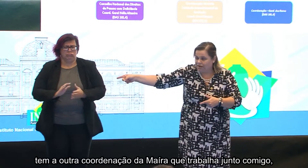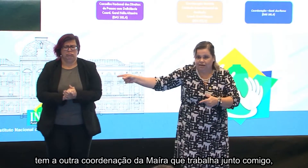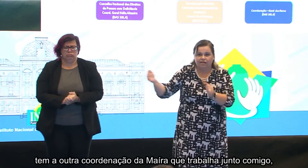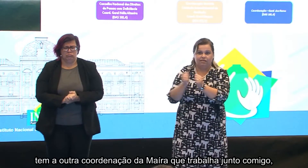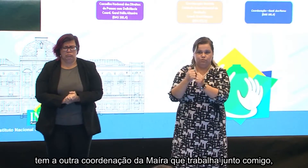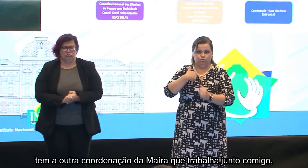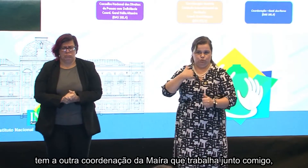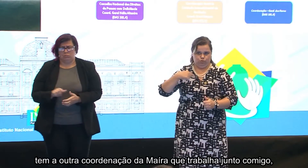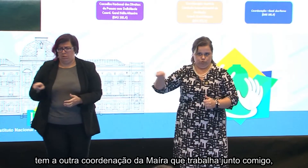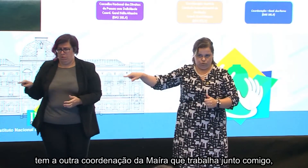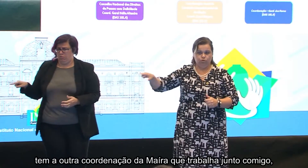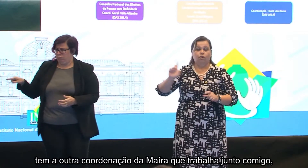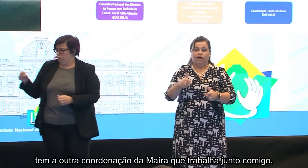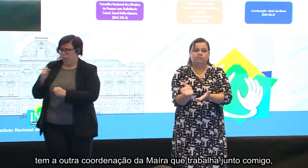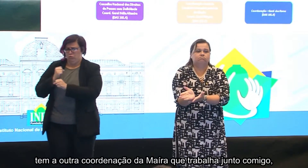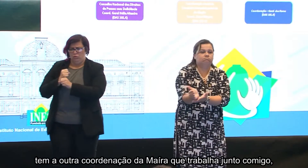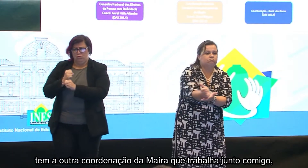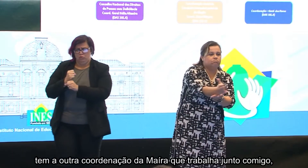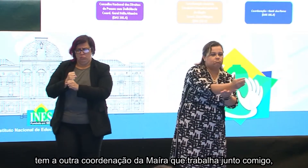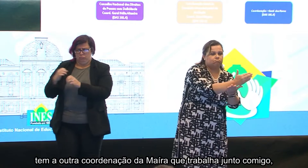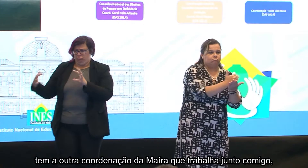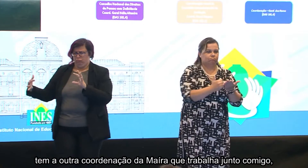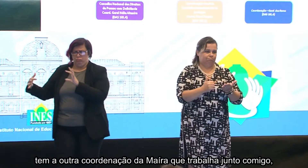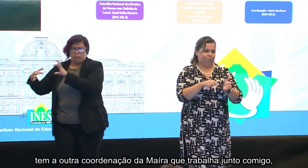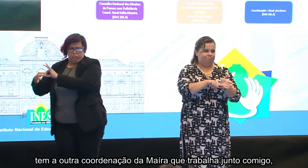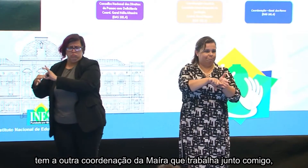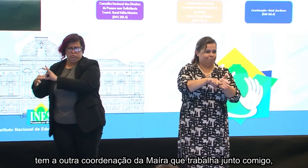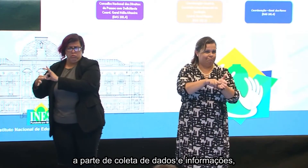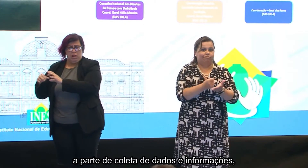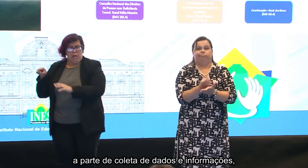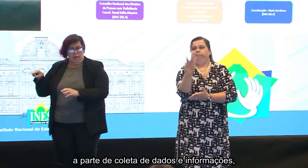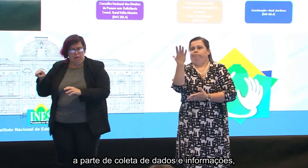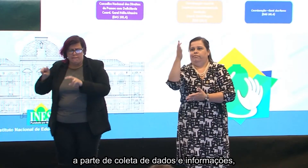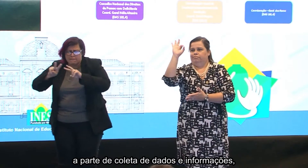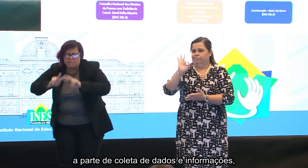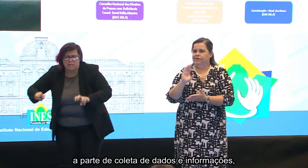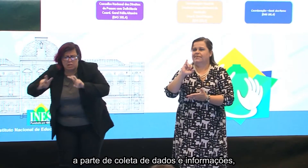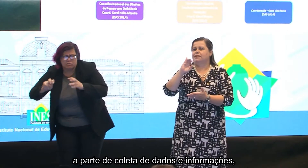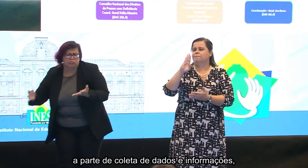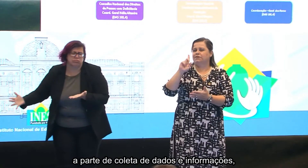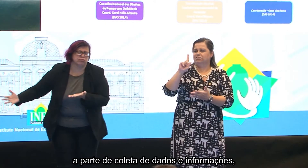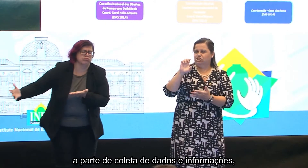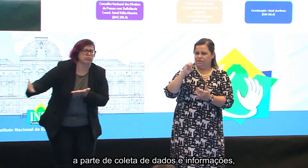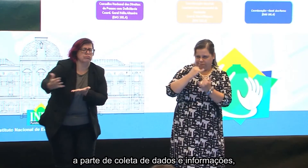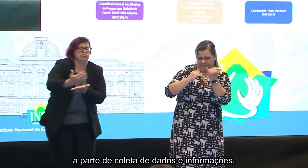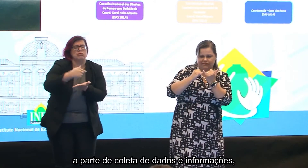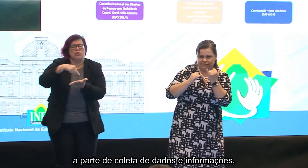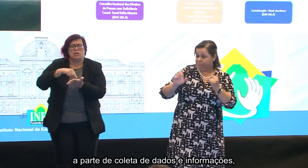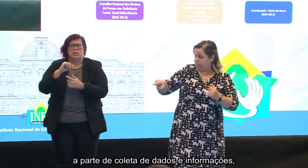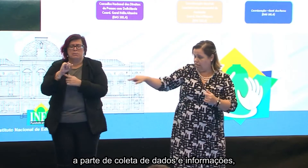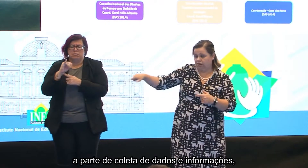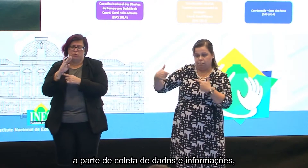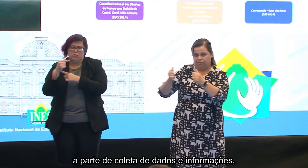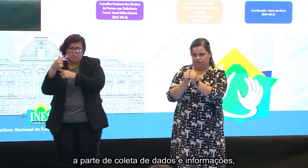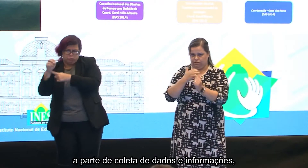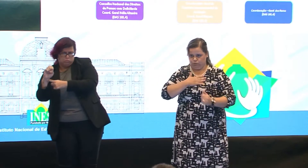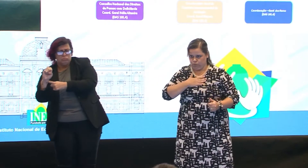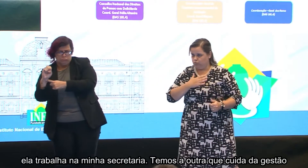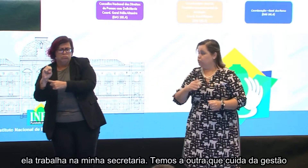Tem a outra coordenação da Maíra, que trabalha junto comigo, que é a parte de coleta de dados e informações. Ela